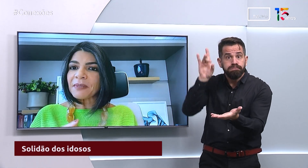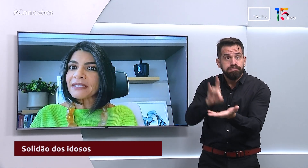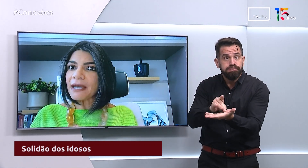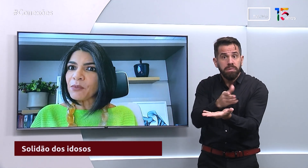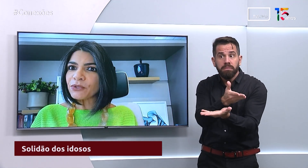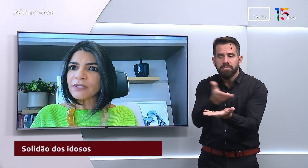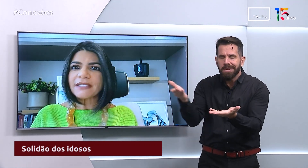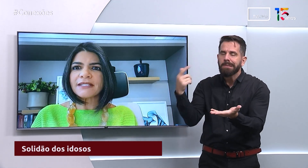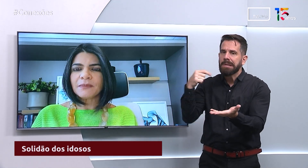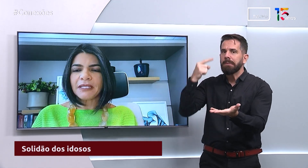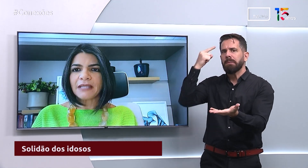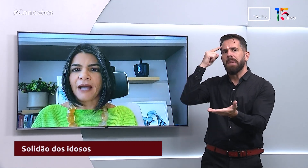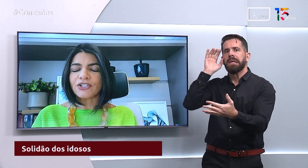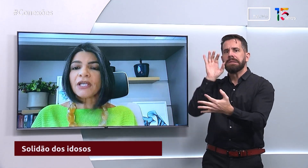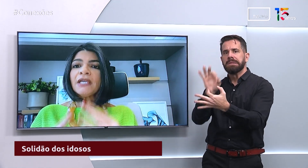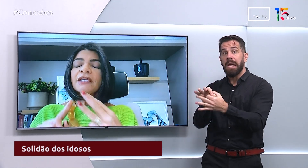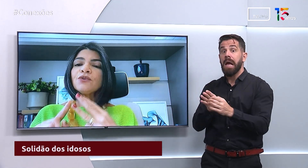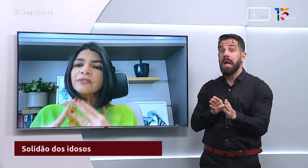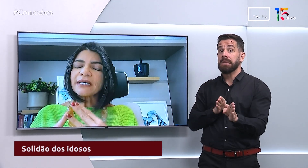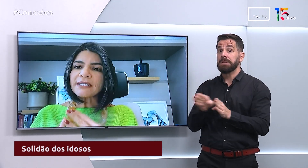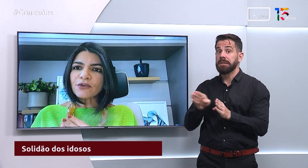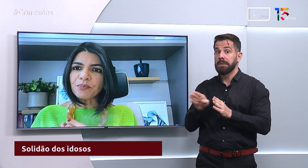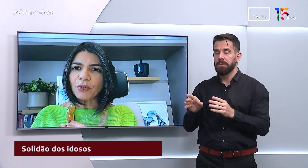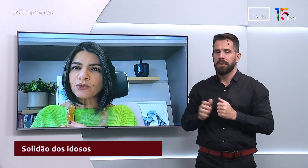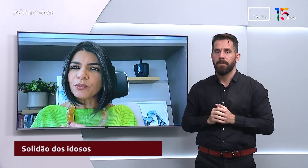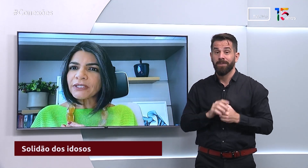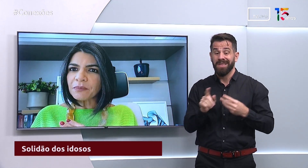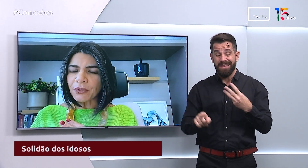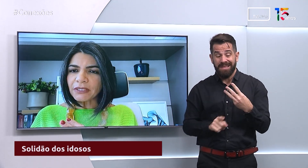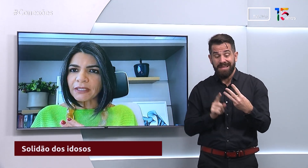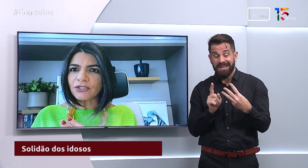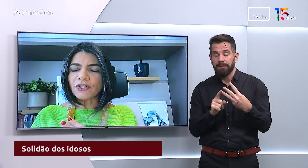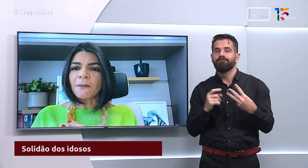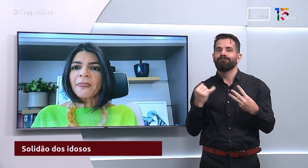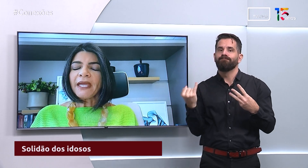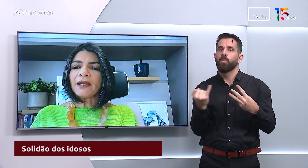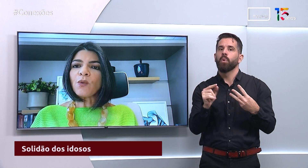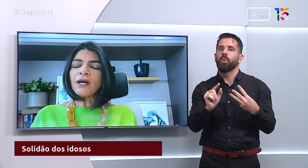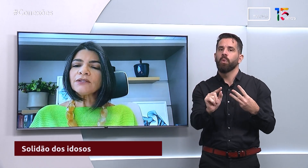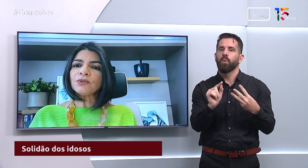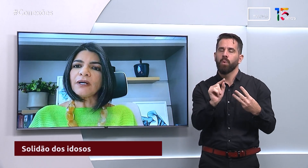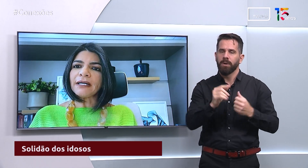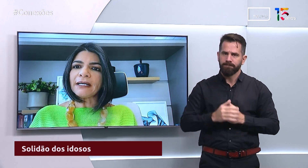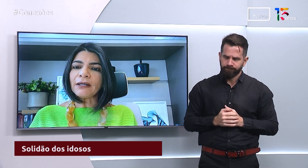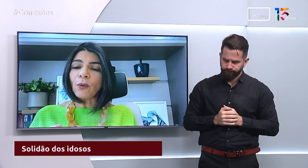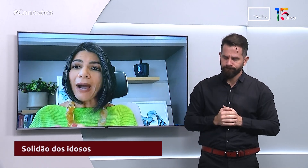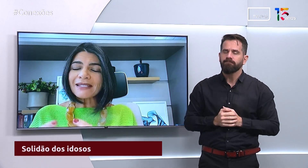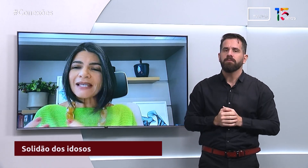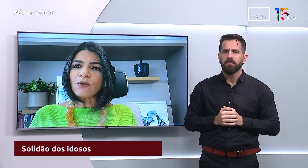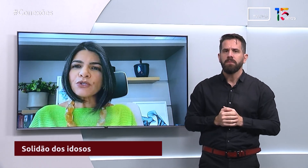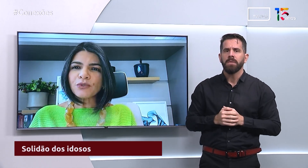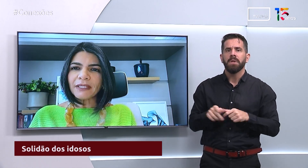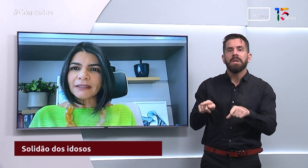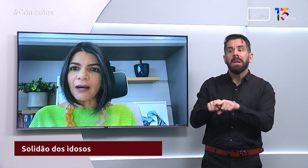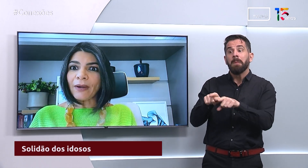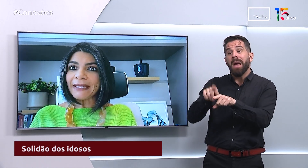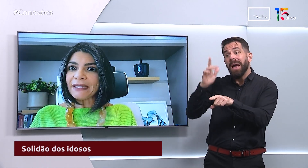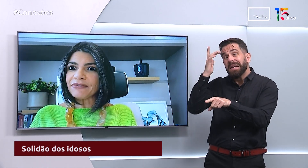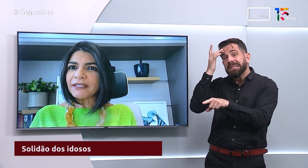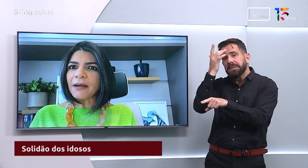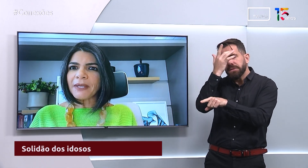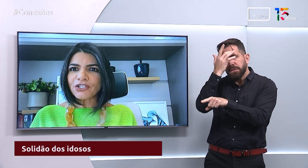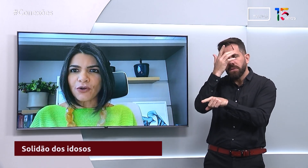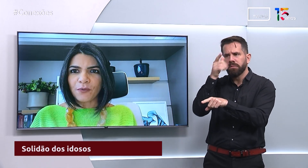precisa pensar muito na acessibilidade. E um terceiro ponto muito importante é quando a saúde mental